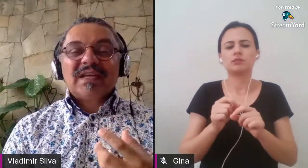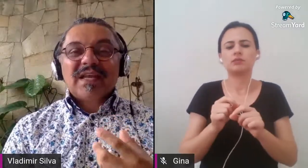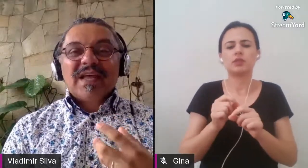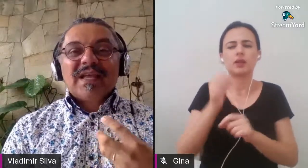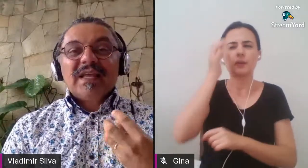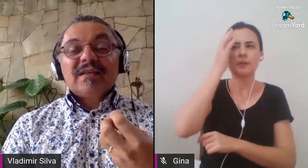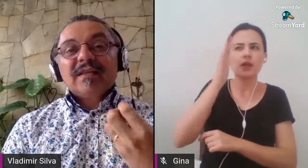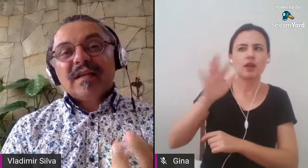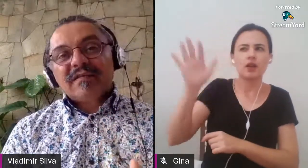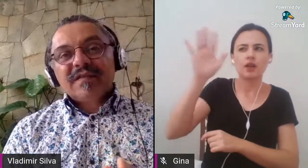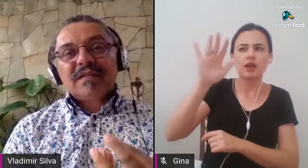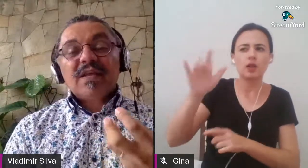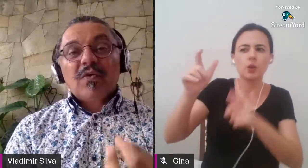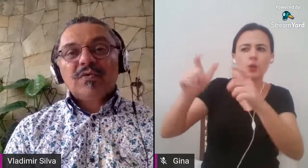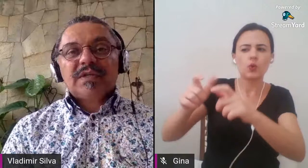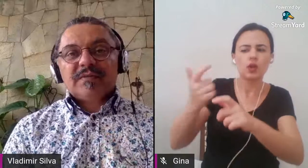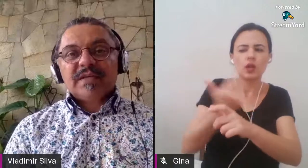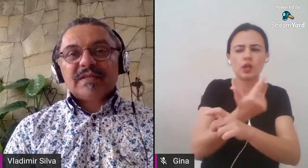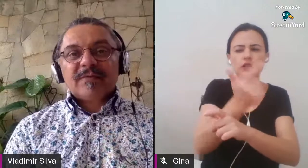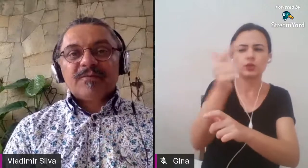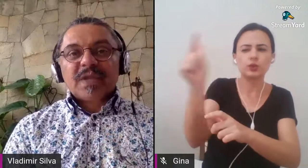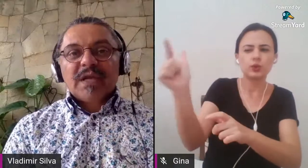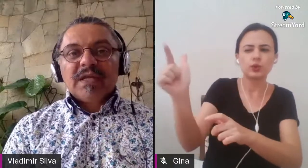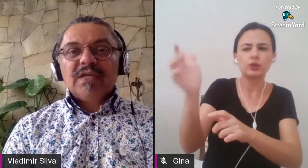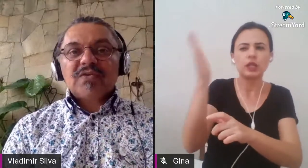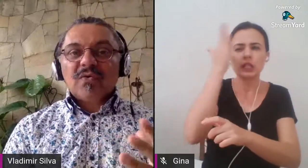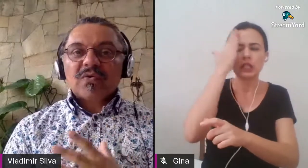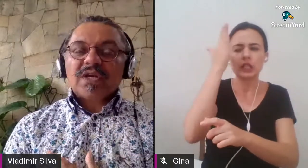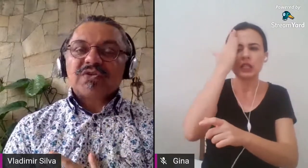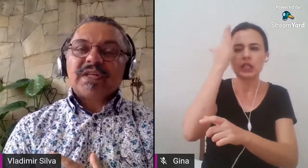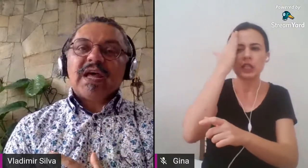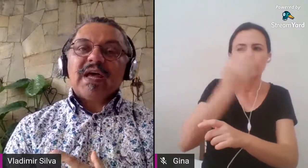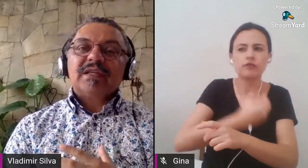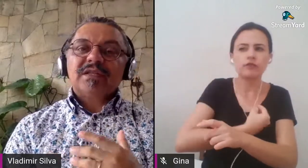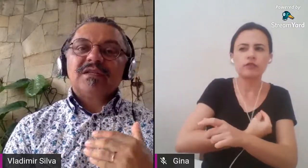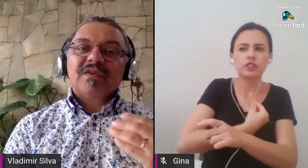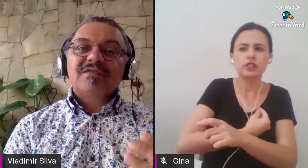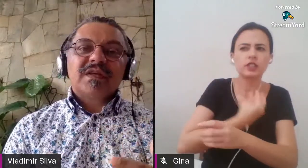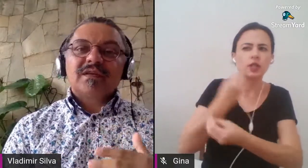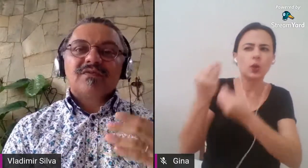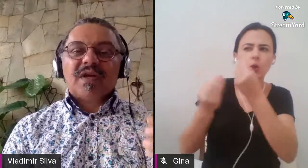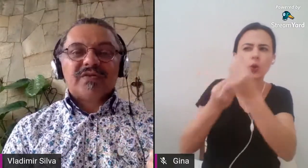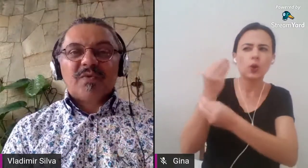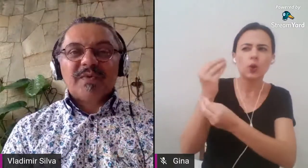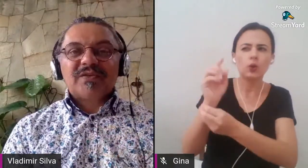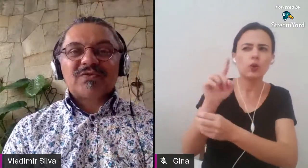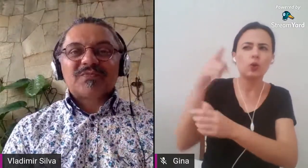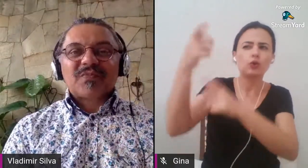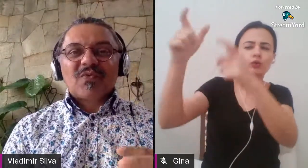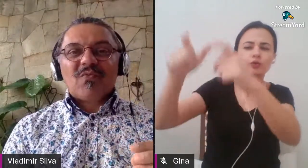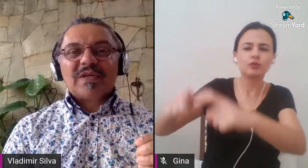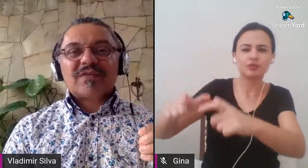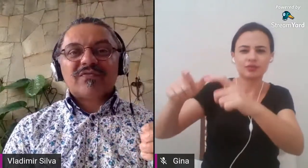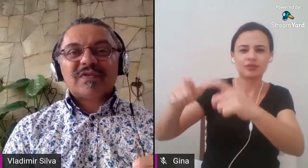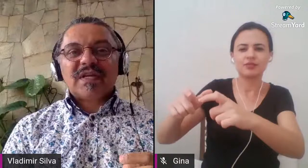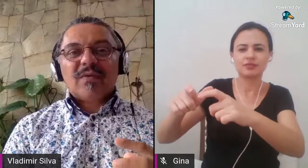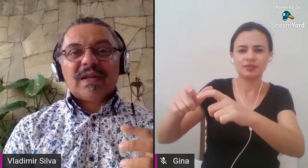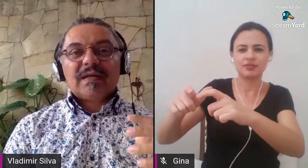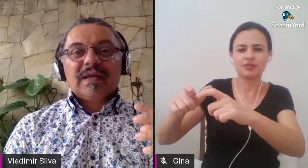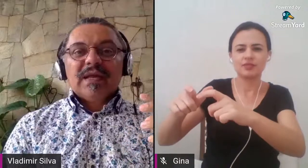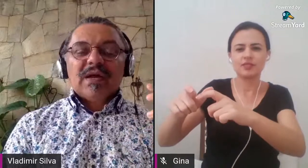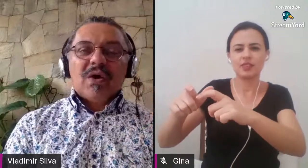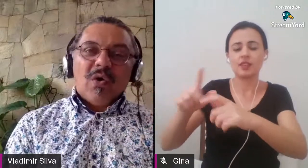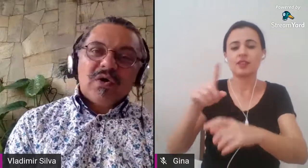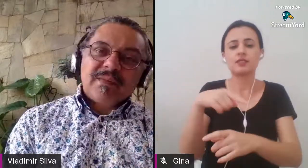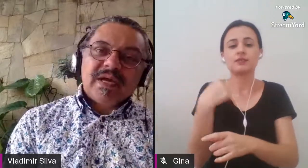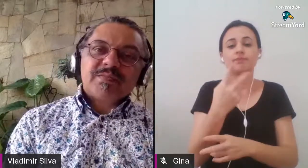nos fazer entender a vida em outra dimensão. E isso, ao longo da história da arte, a gente vai ver em vários momentos, como essa